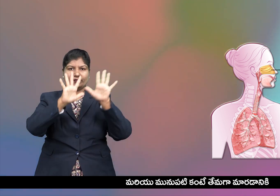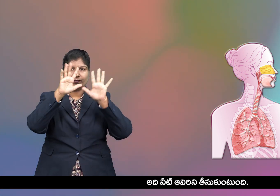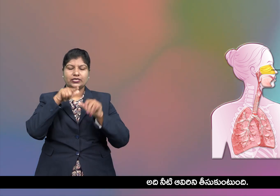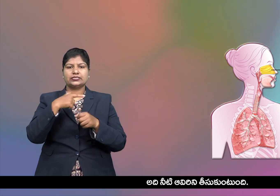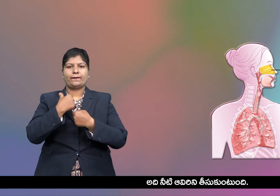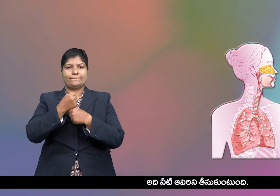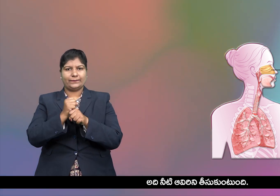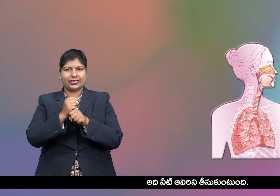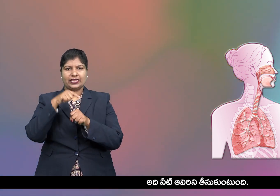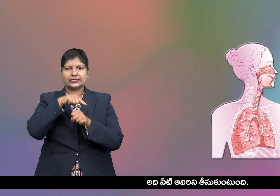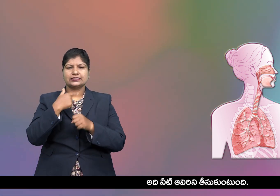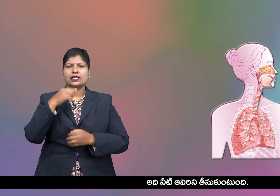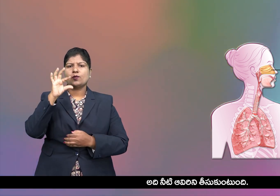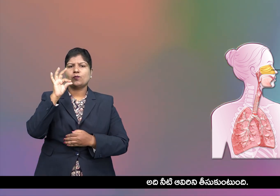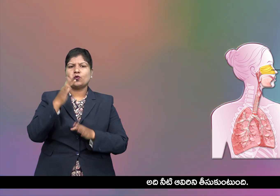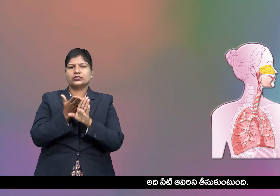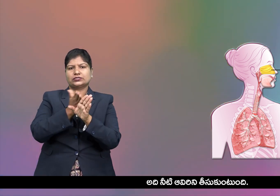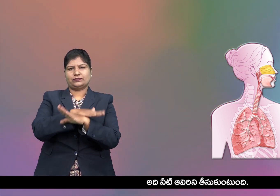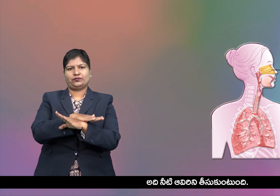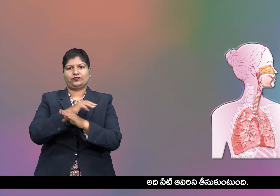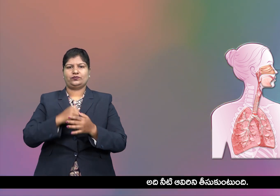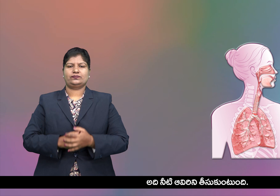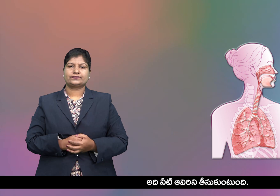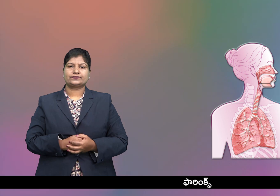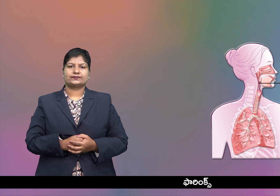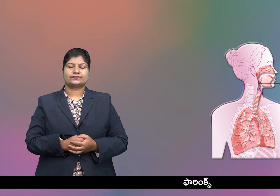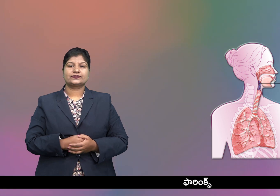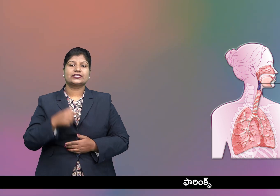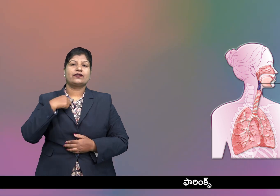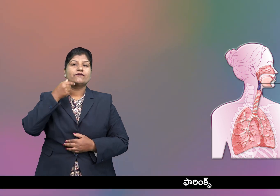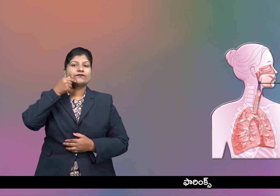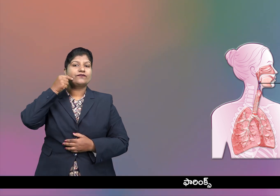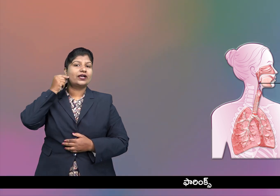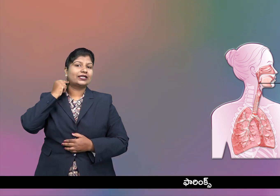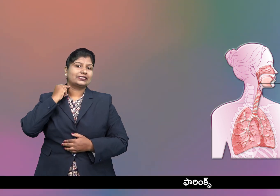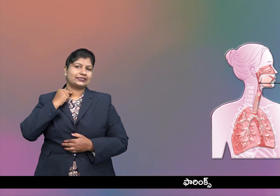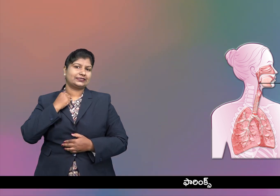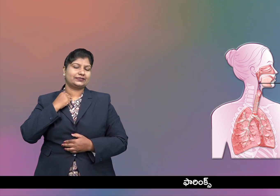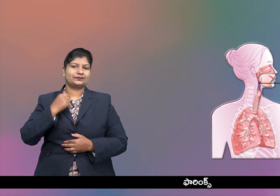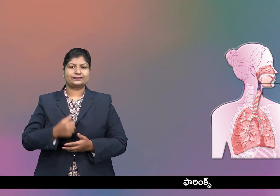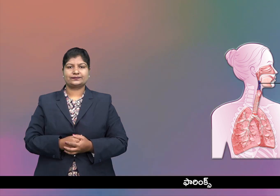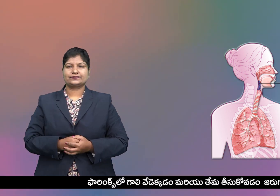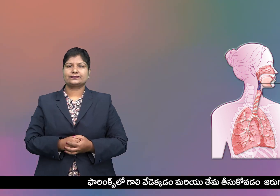మారడానికి అది నీటి ఆవిరిని తీసుకుంటుంది. ఫారింగ్స్.